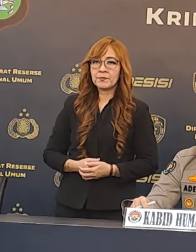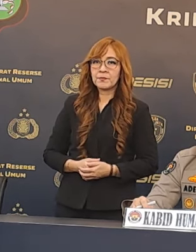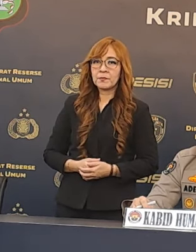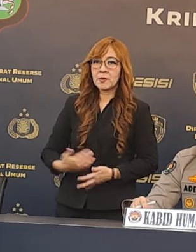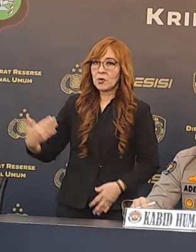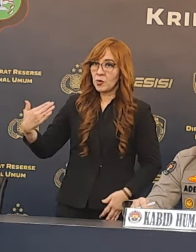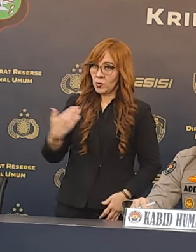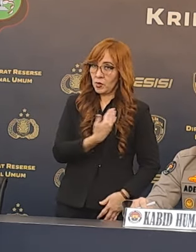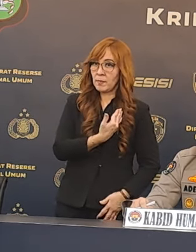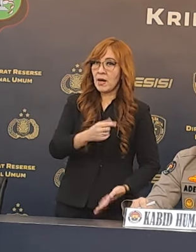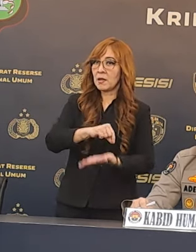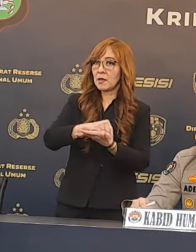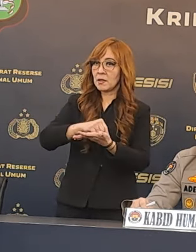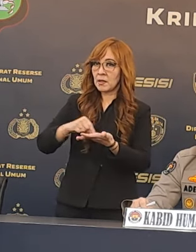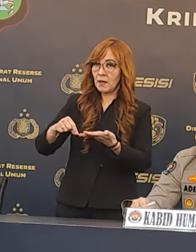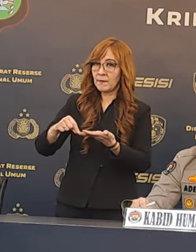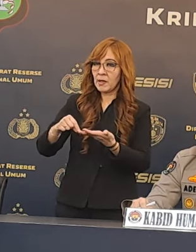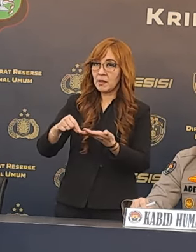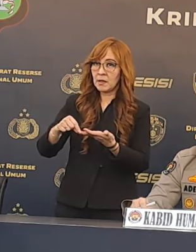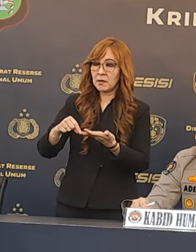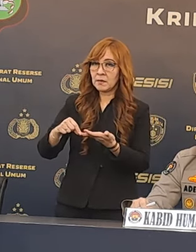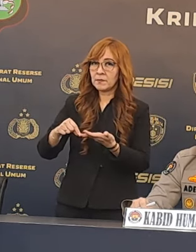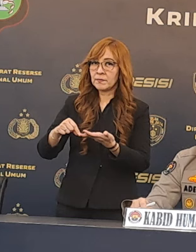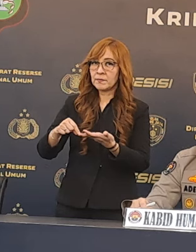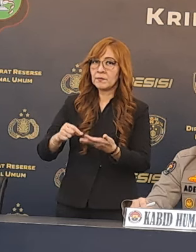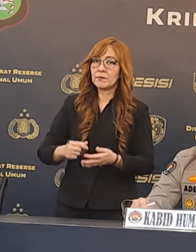korban atas nama